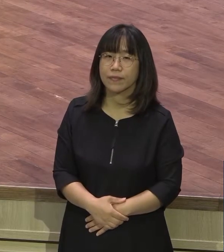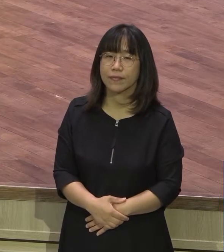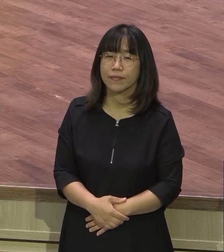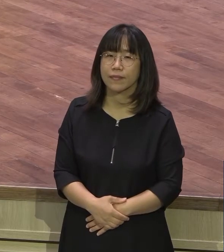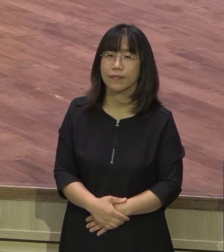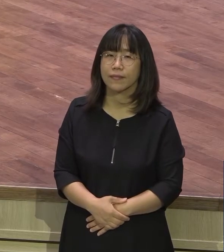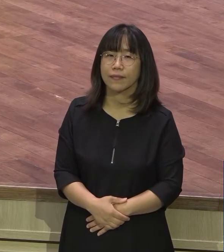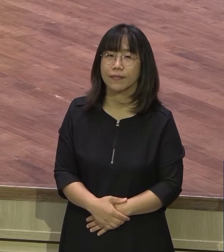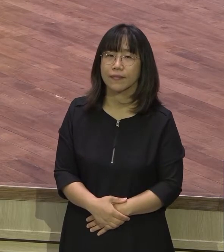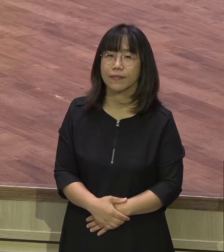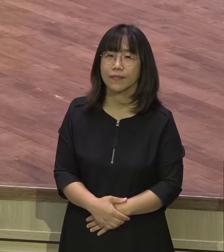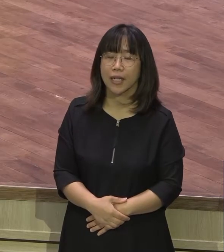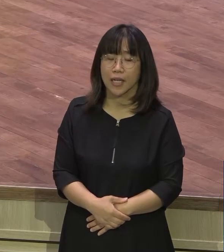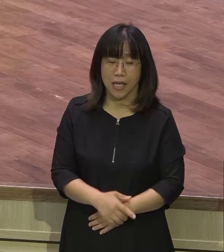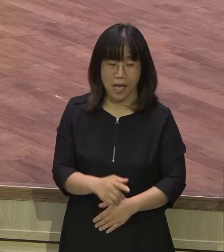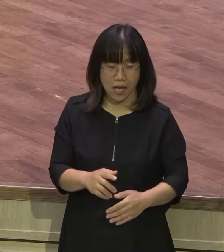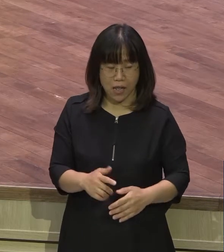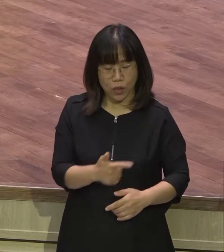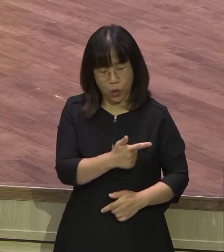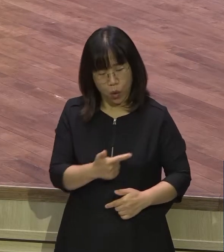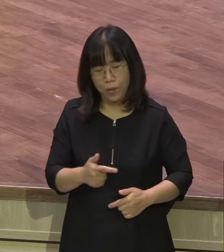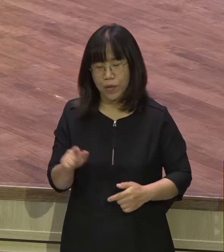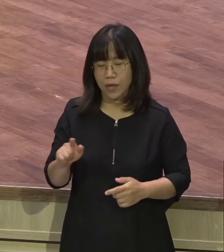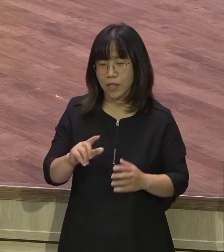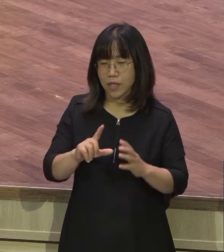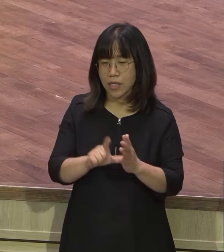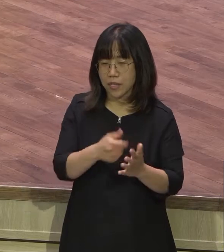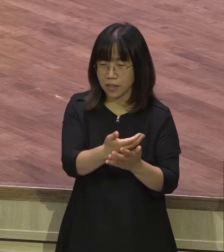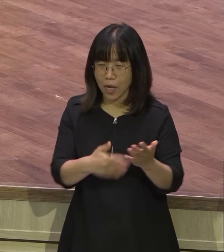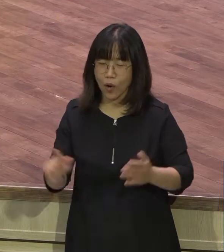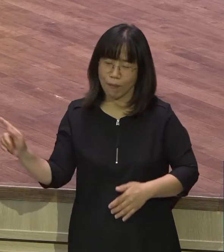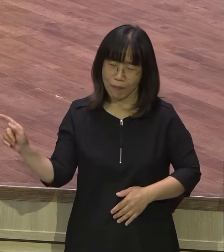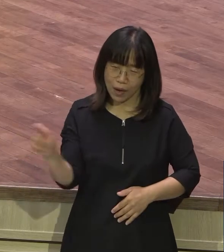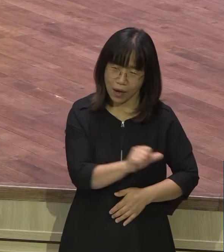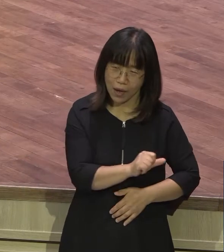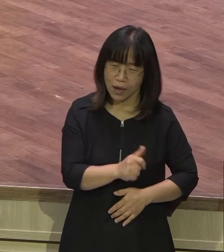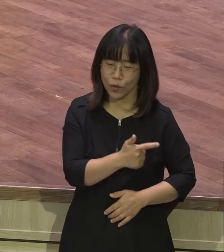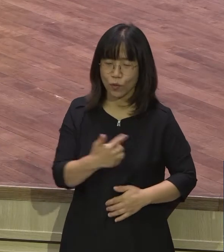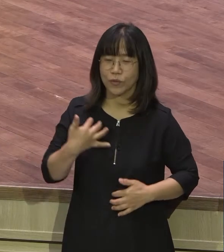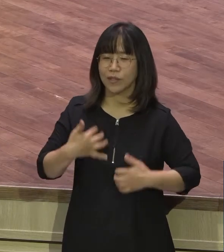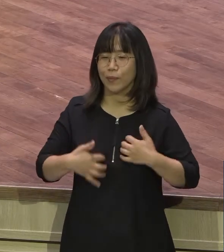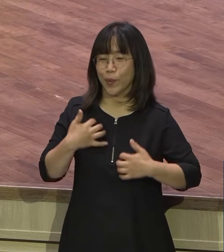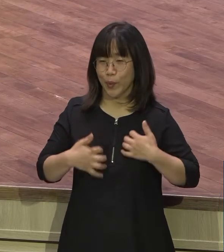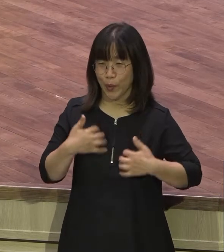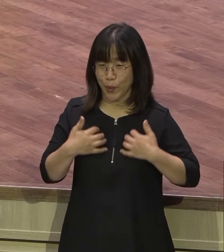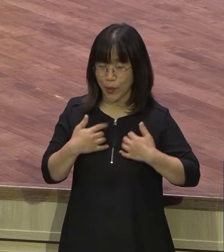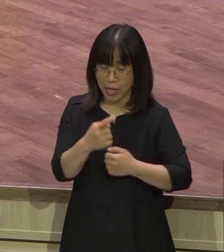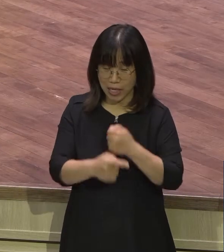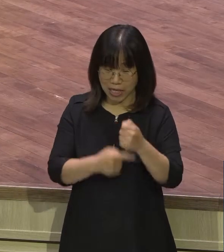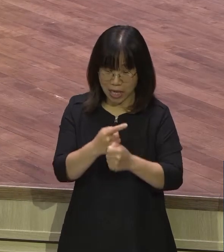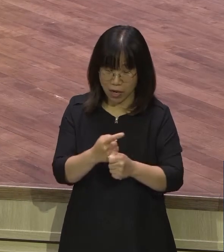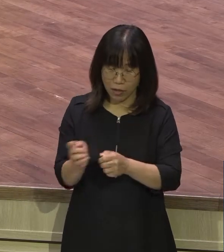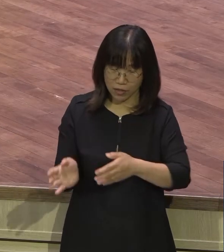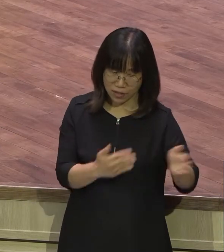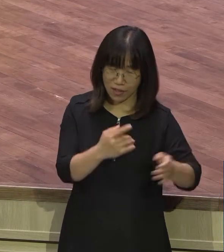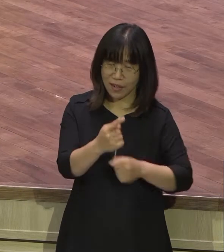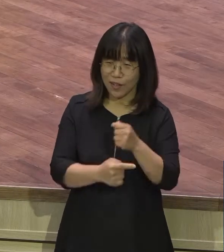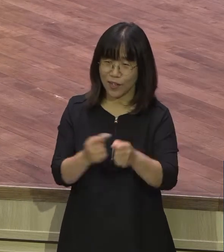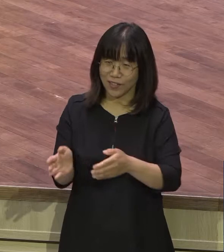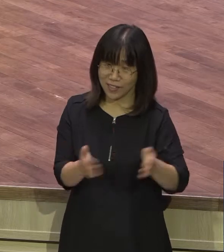뭐 세월 세상 가는지 몰라 너무너무 하루하루가 기대 속에 1년이 1년이 금방 금방 금방 가 그냥